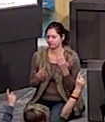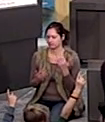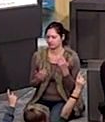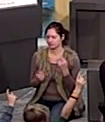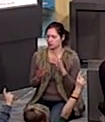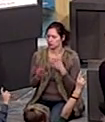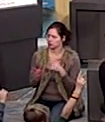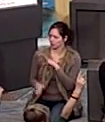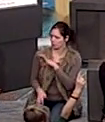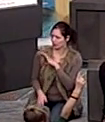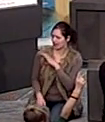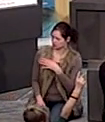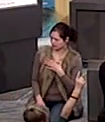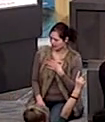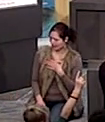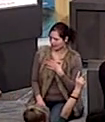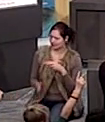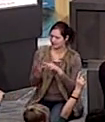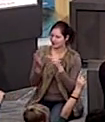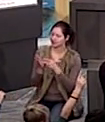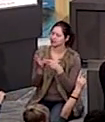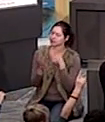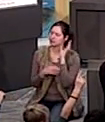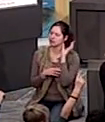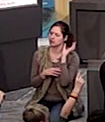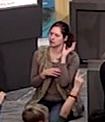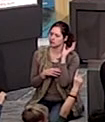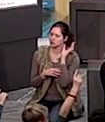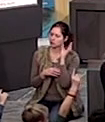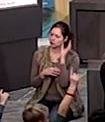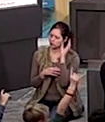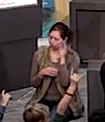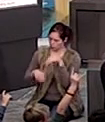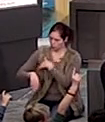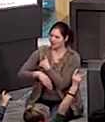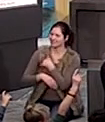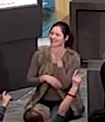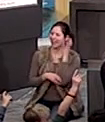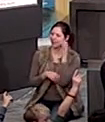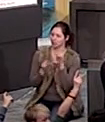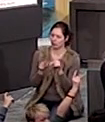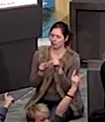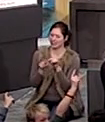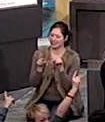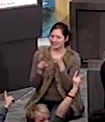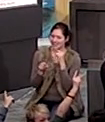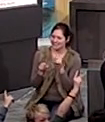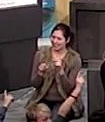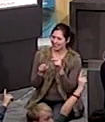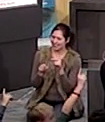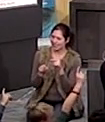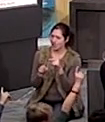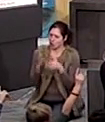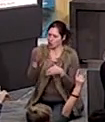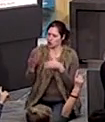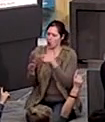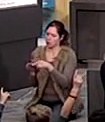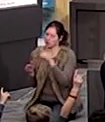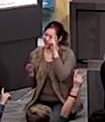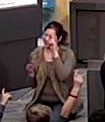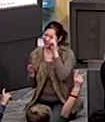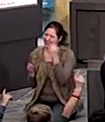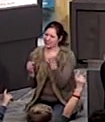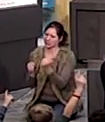er zijn collega's van mij bijvoorbeeld in Eindhoven, van de Technische Universiteit Eindhoven, die zeggen dat de hoeveelheid denkkracht van een robot, als je